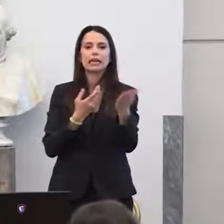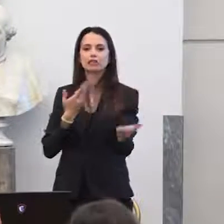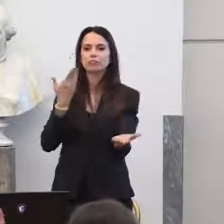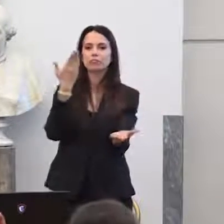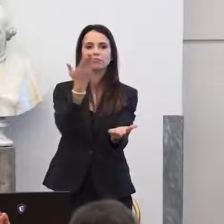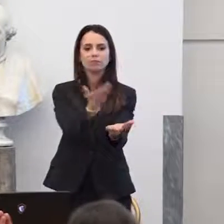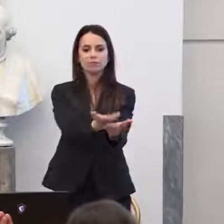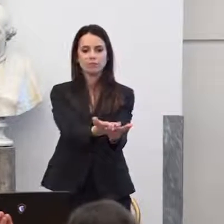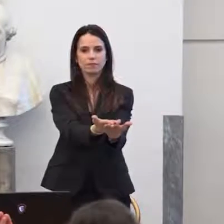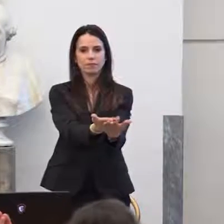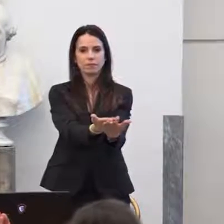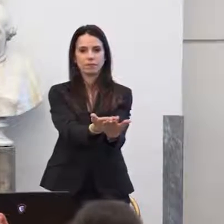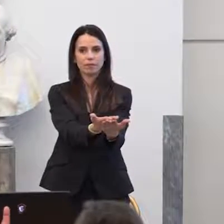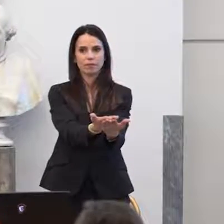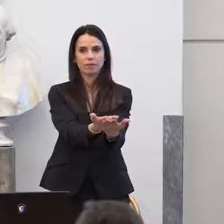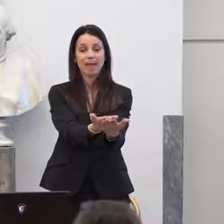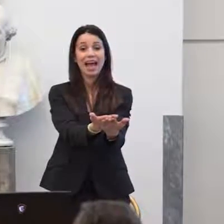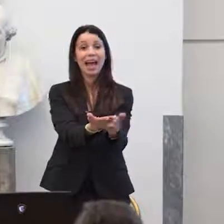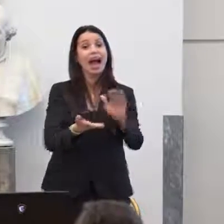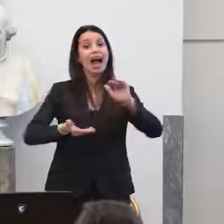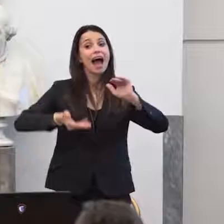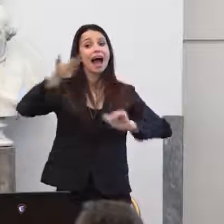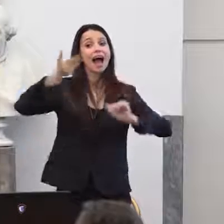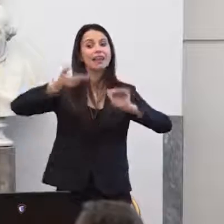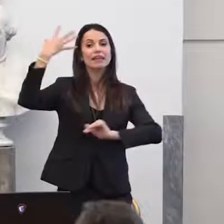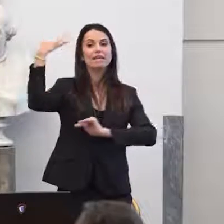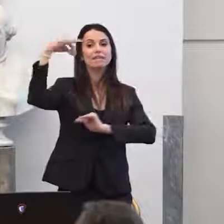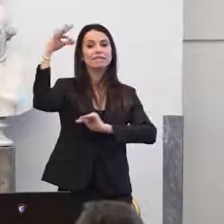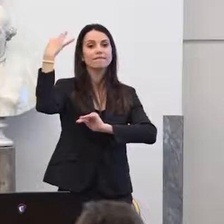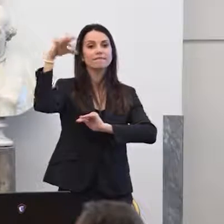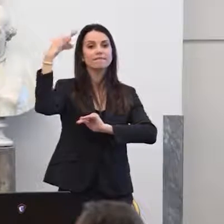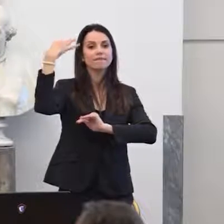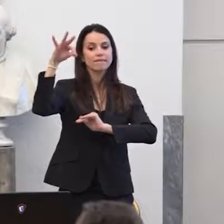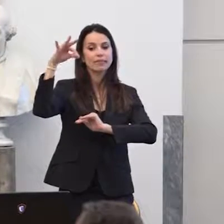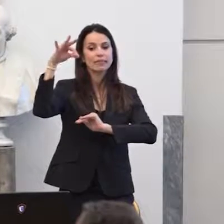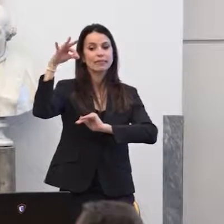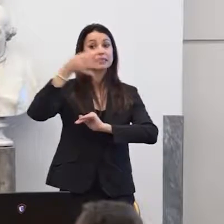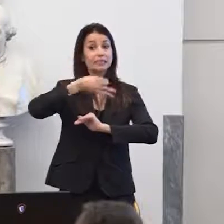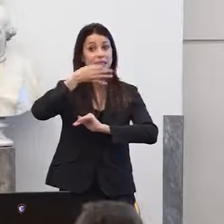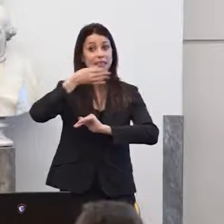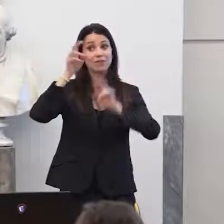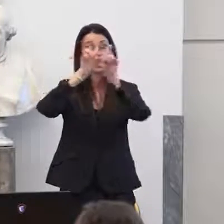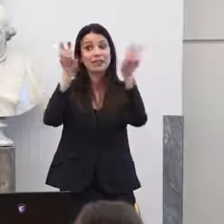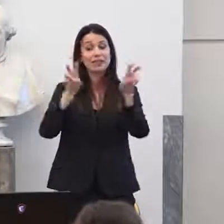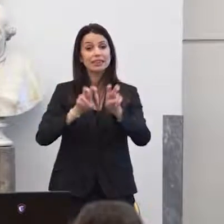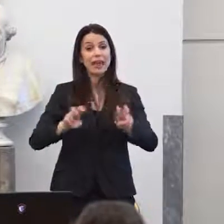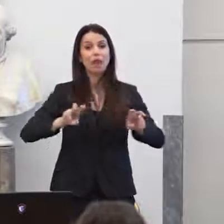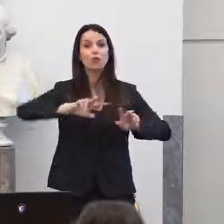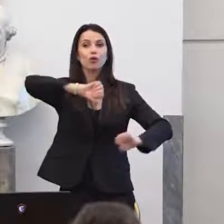vengono chiamate alte specialità e definisce per la neuroriabilitazione